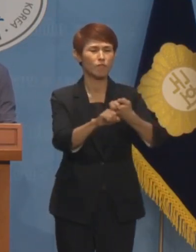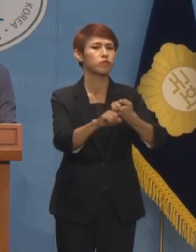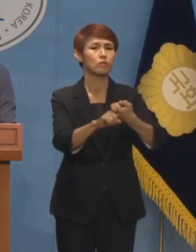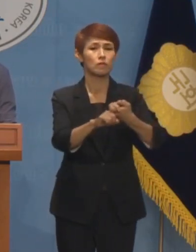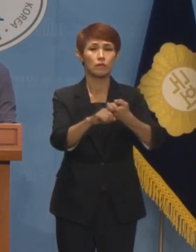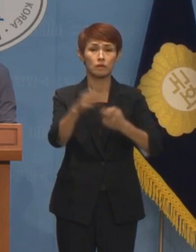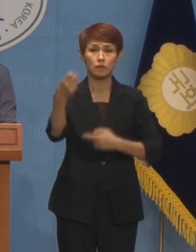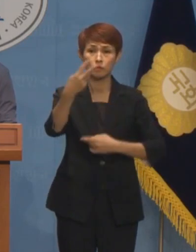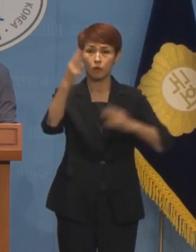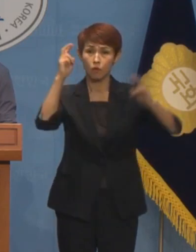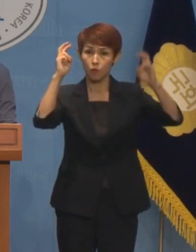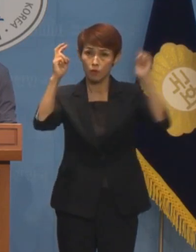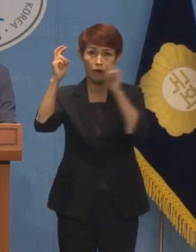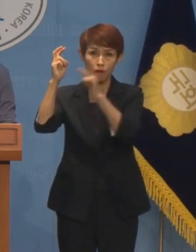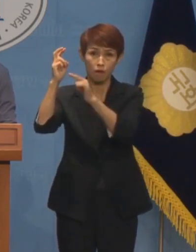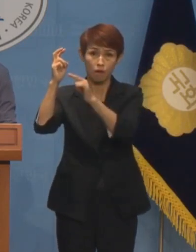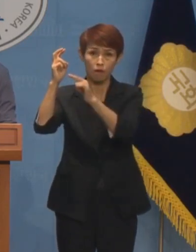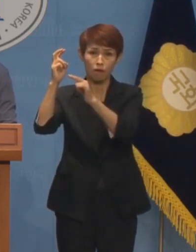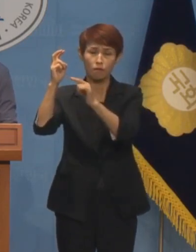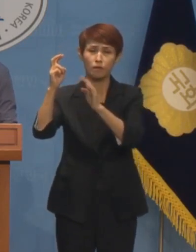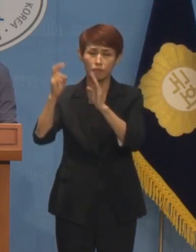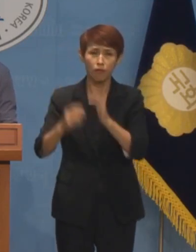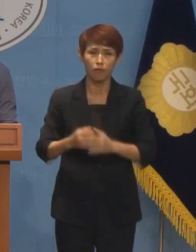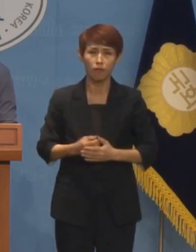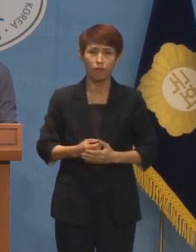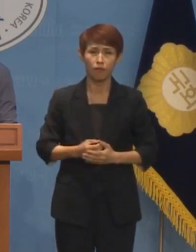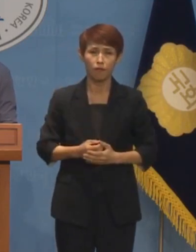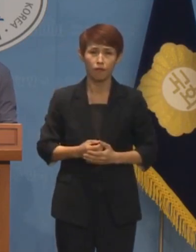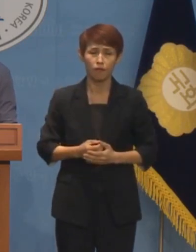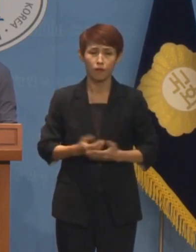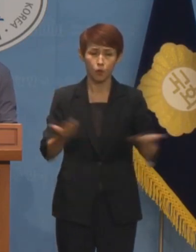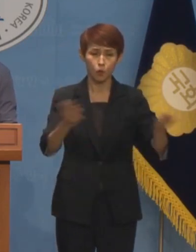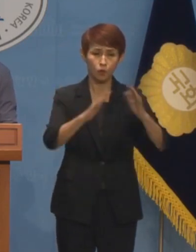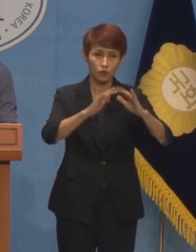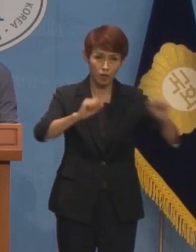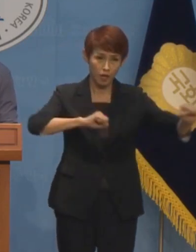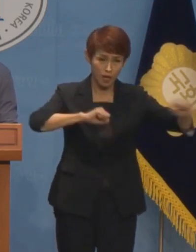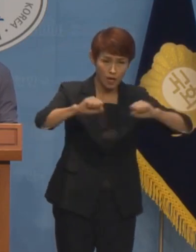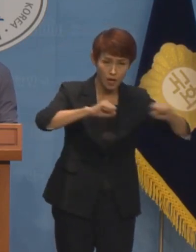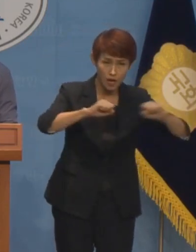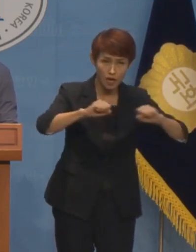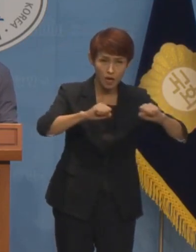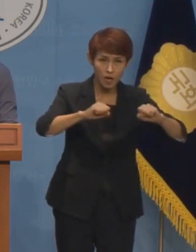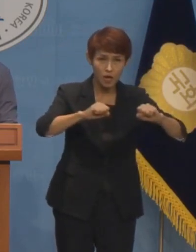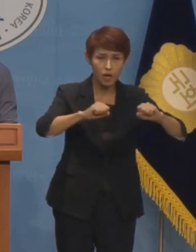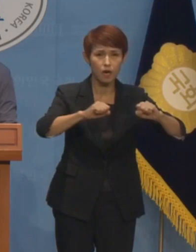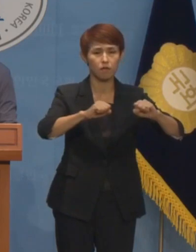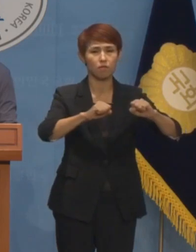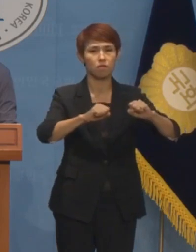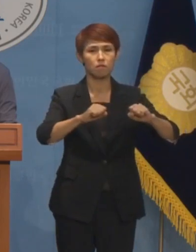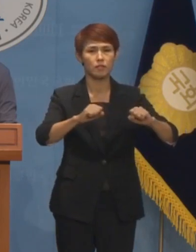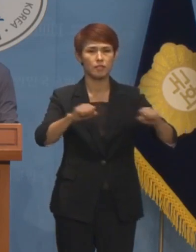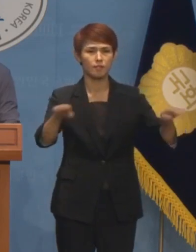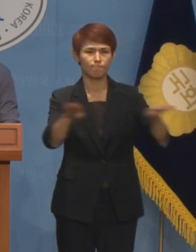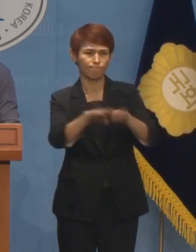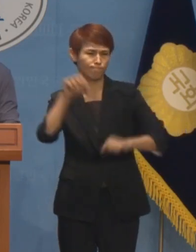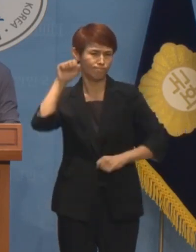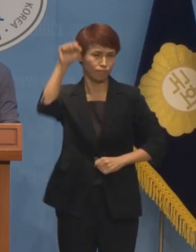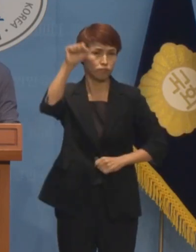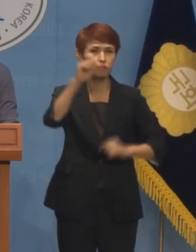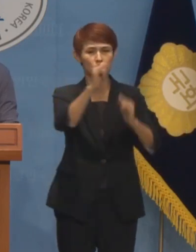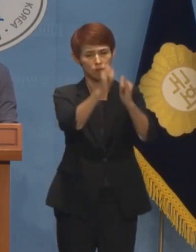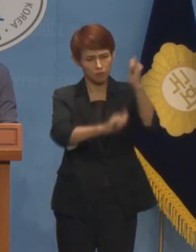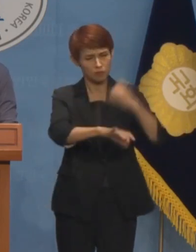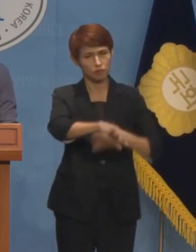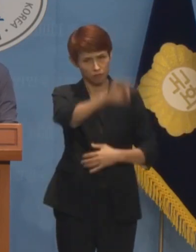않았던 삼성전자이었기에 우리 노동자들의 행보 자체가 지금 또 하나의 역사가 되고 있는